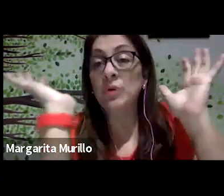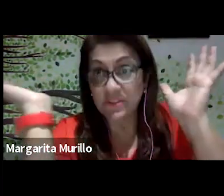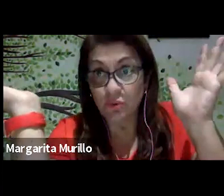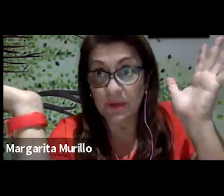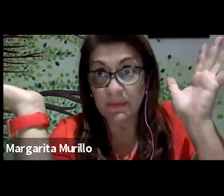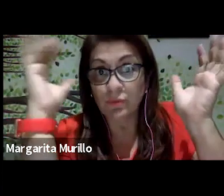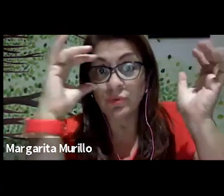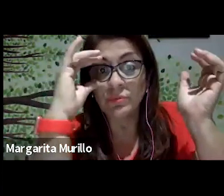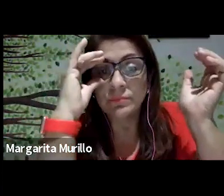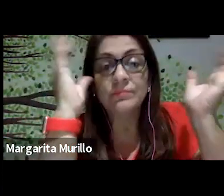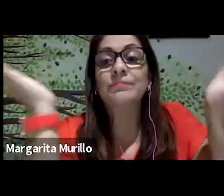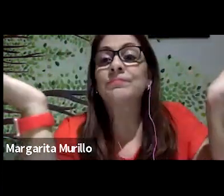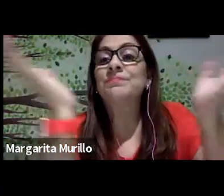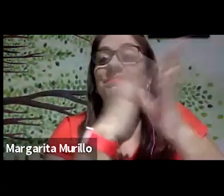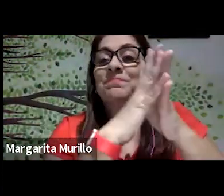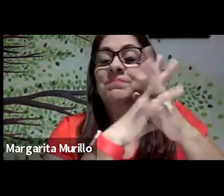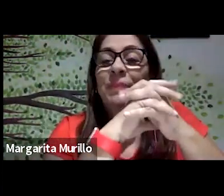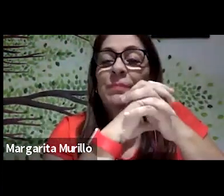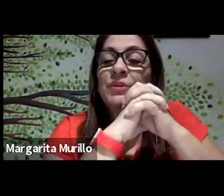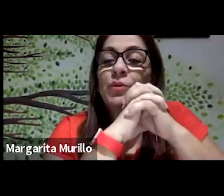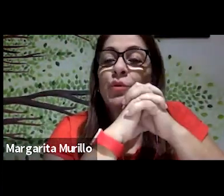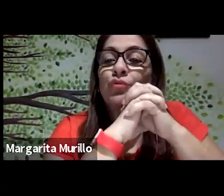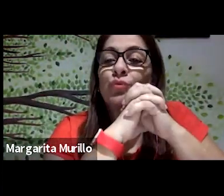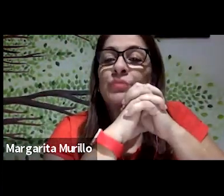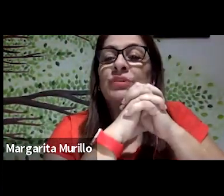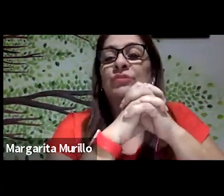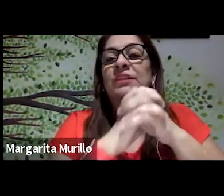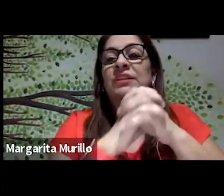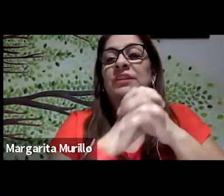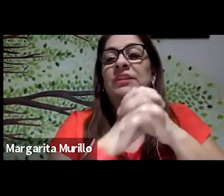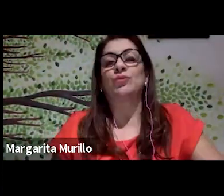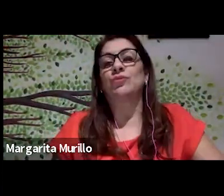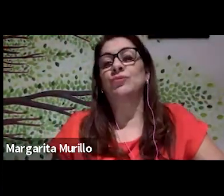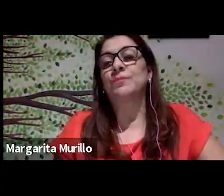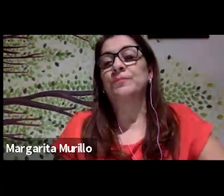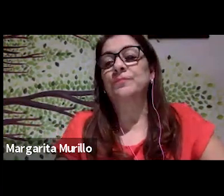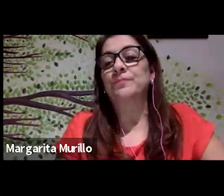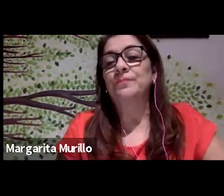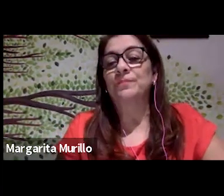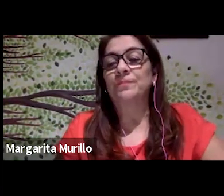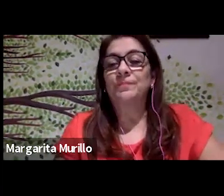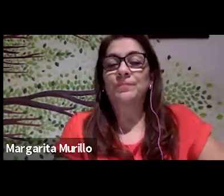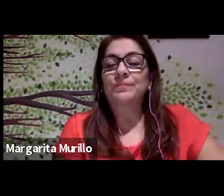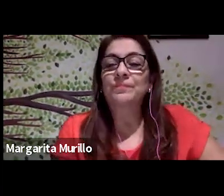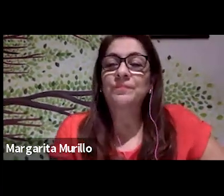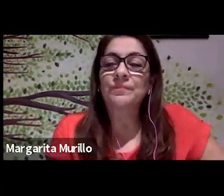situación puedes escoger más de uno vamos a ver cómo lo construimos y lo sanamos entre todos